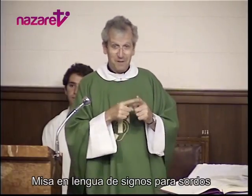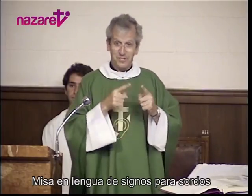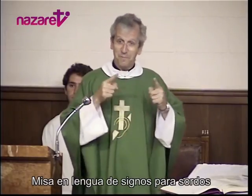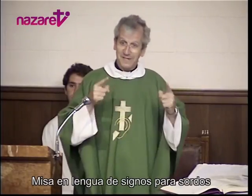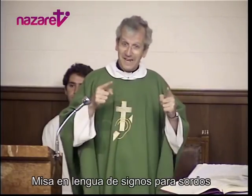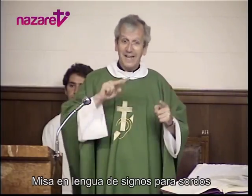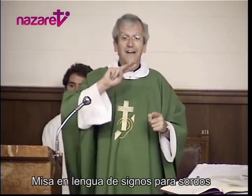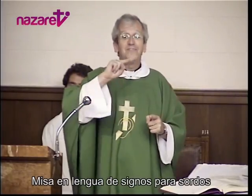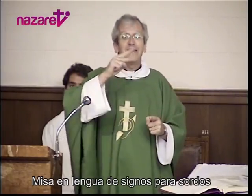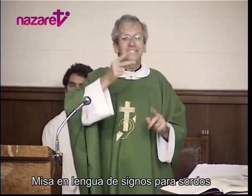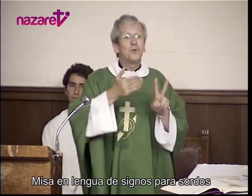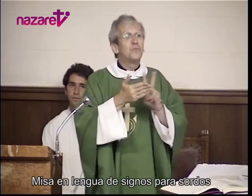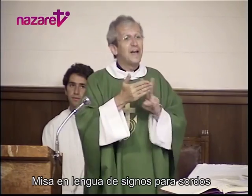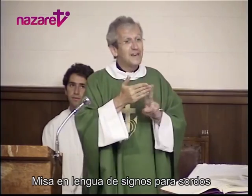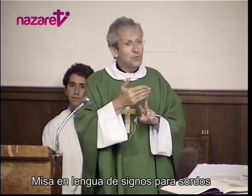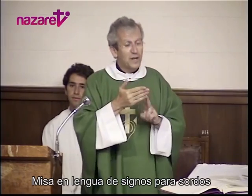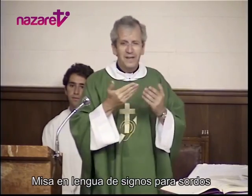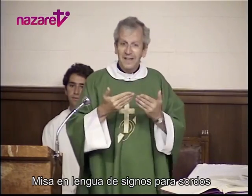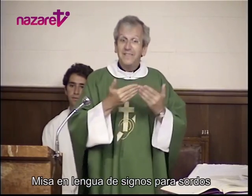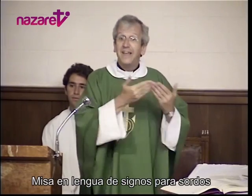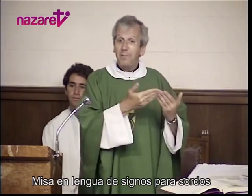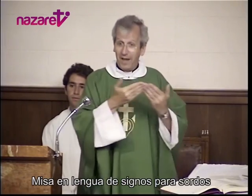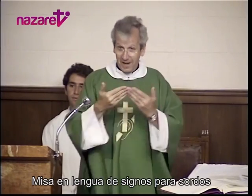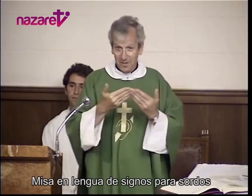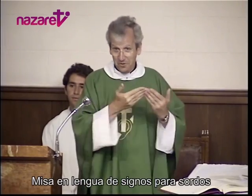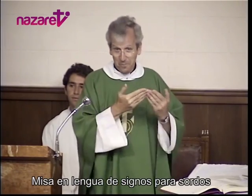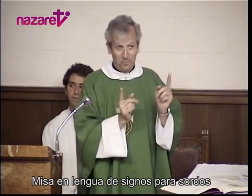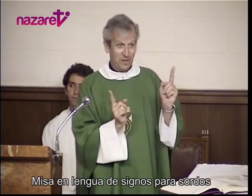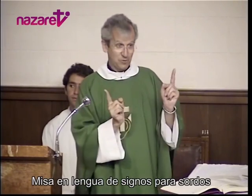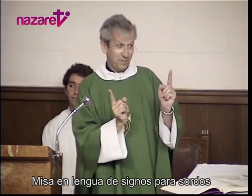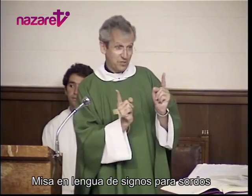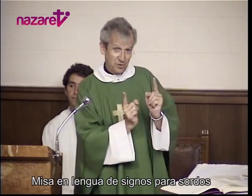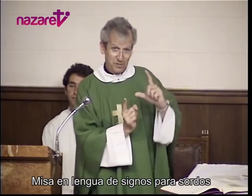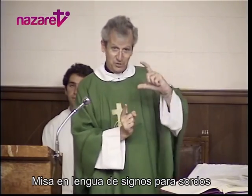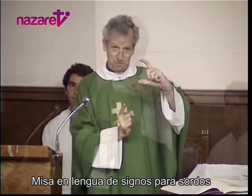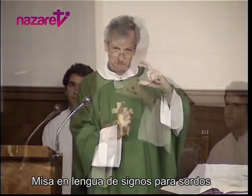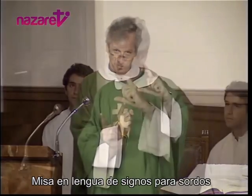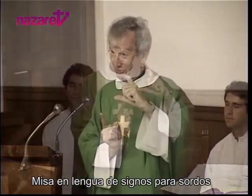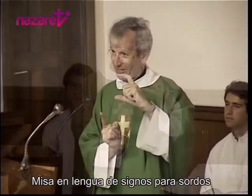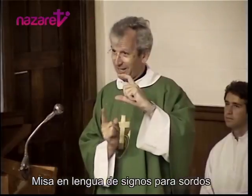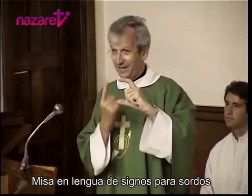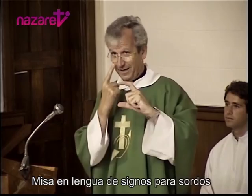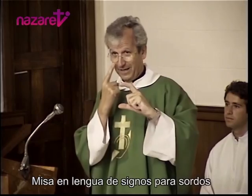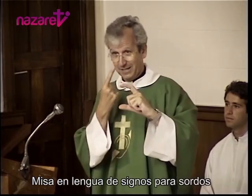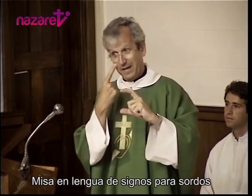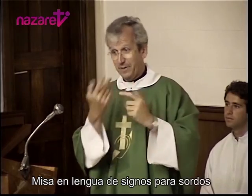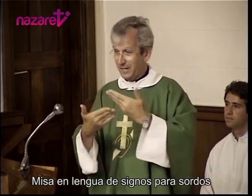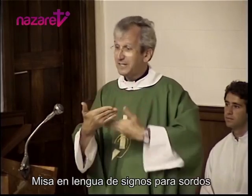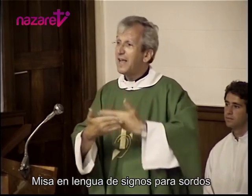versión más larga de la segunda lectura. Del Evangelio podíamos haber hecho una versión más cortita, que es la que veréis en la